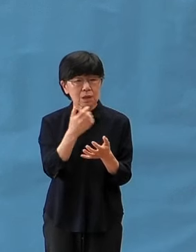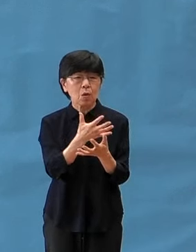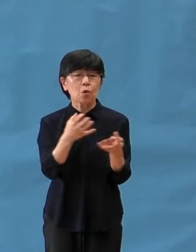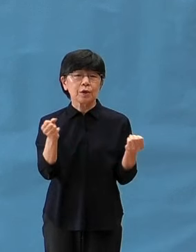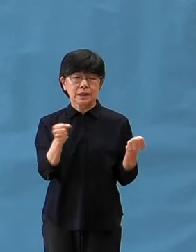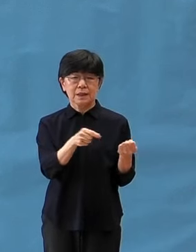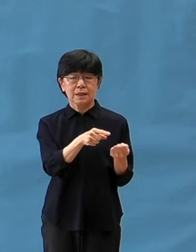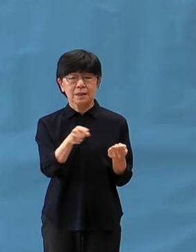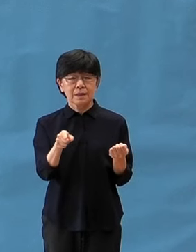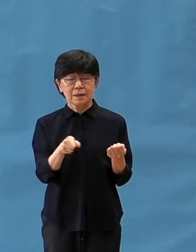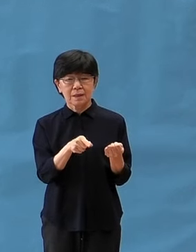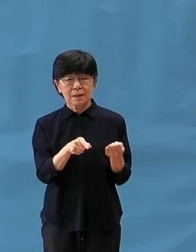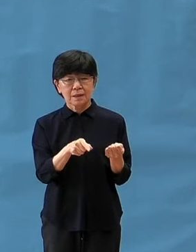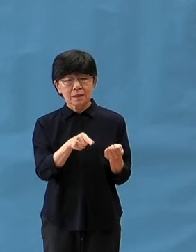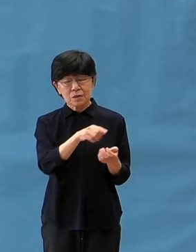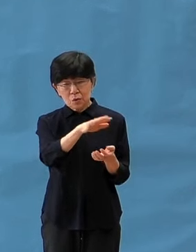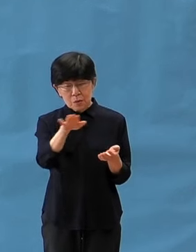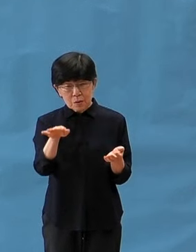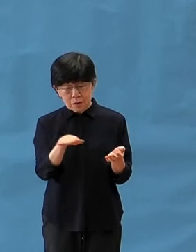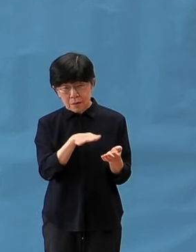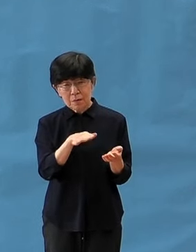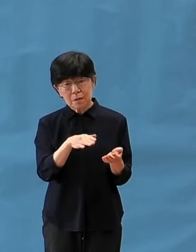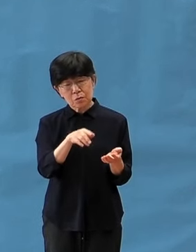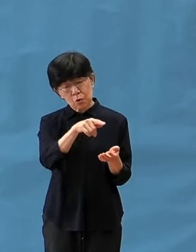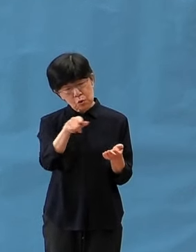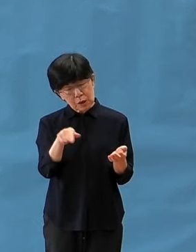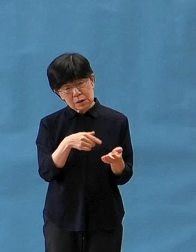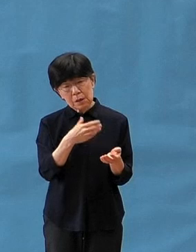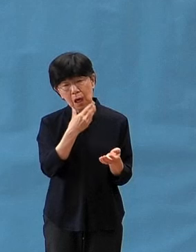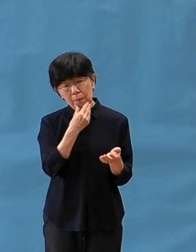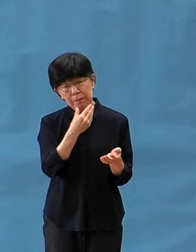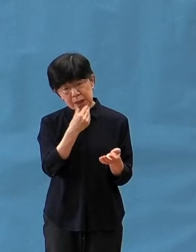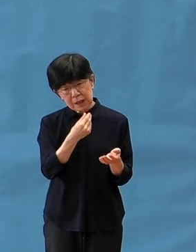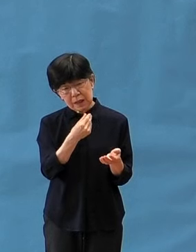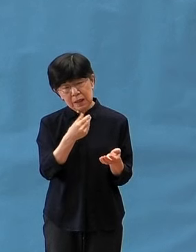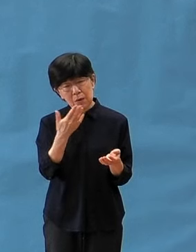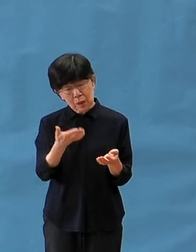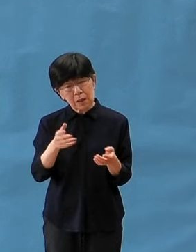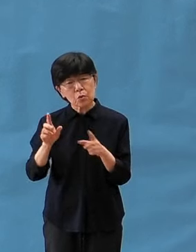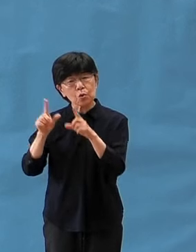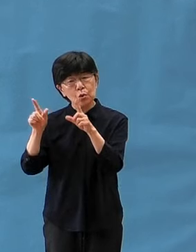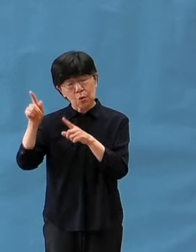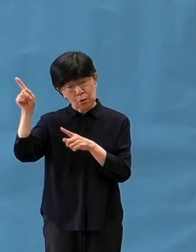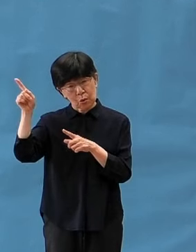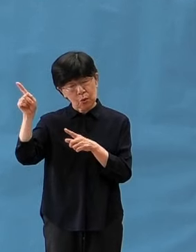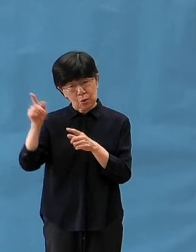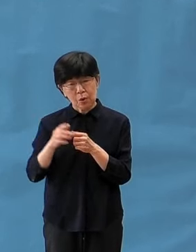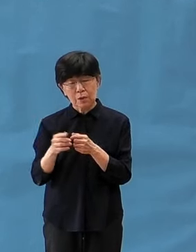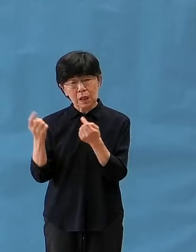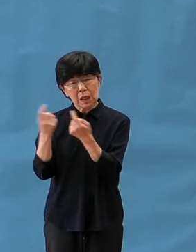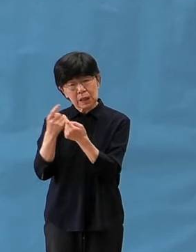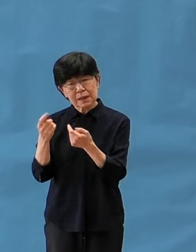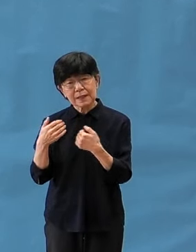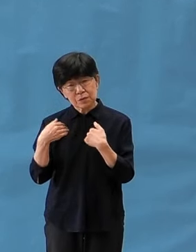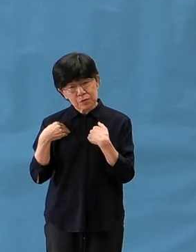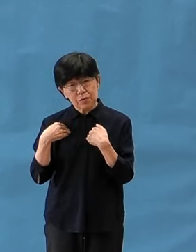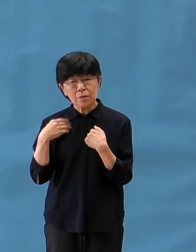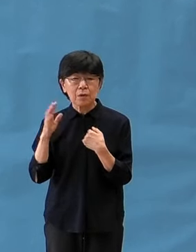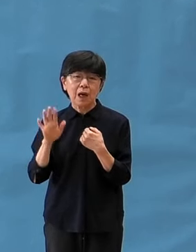そういう人たちにとってハッピーな東京なのかって考えたら、改善の地はたくさんあるし、改善しなきゃいけないところはたくさ